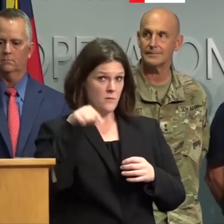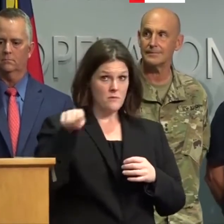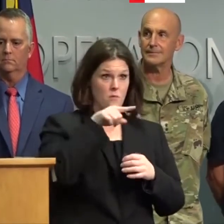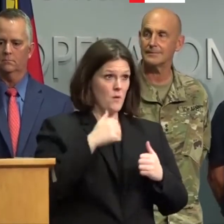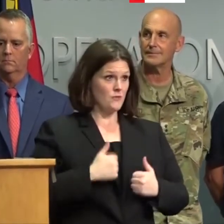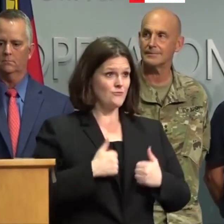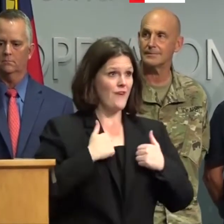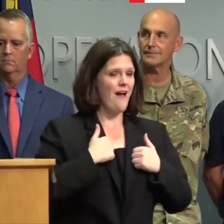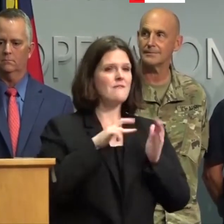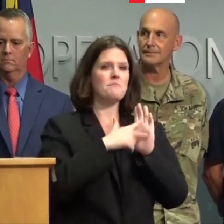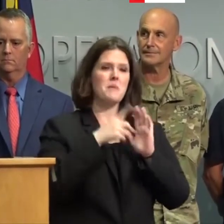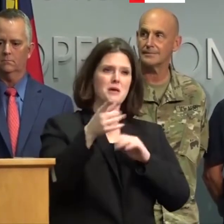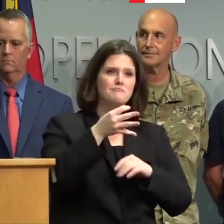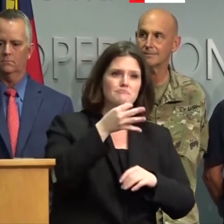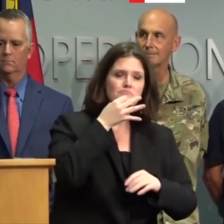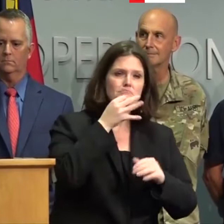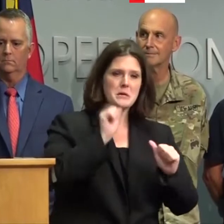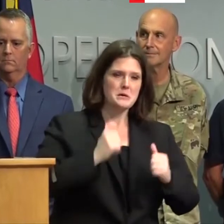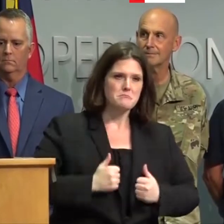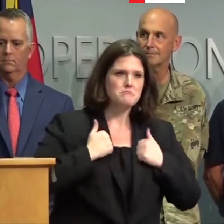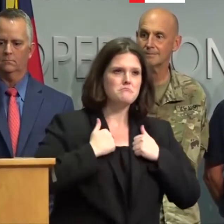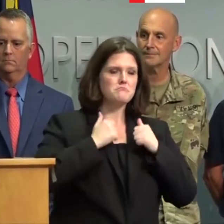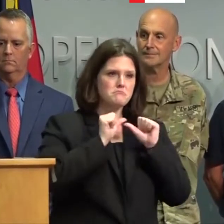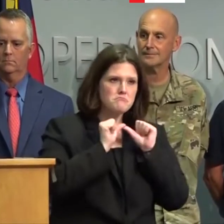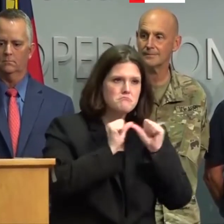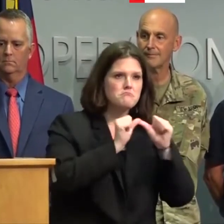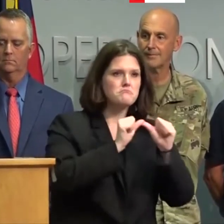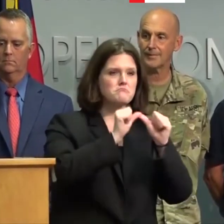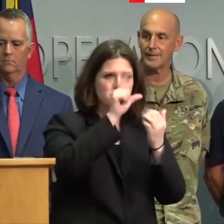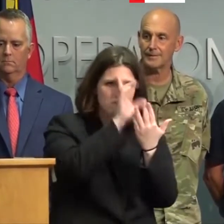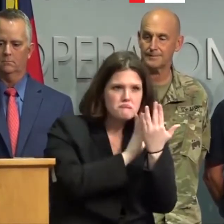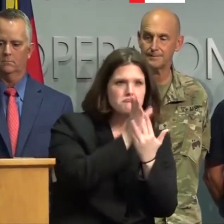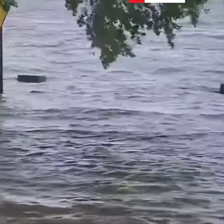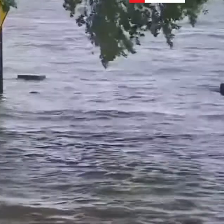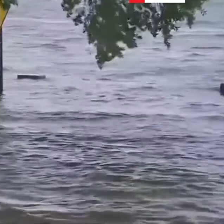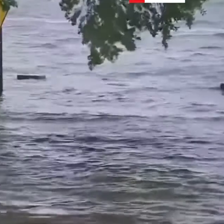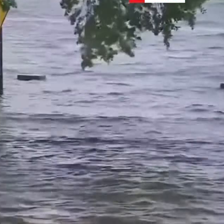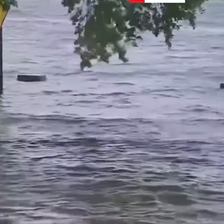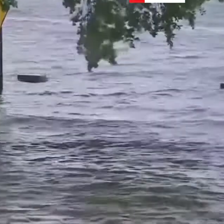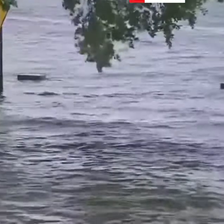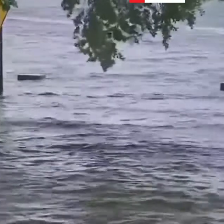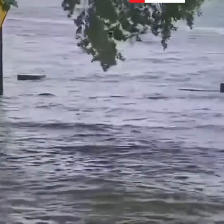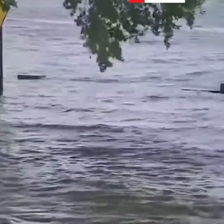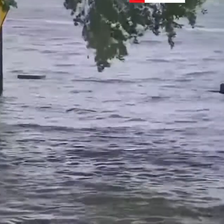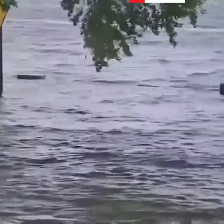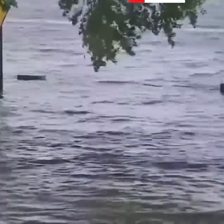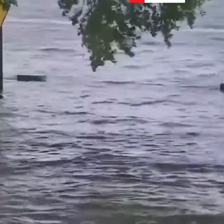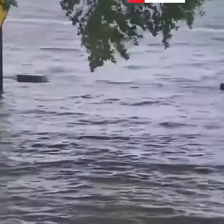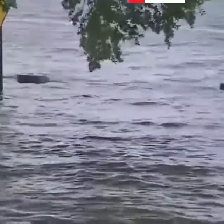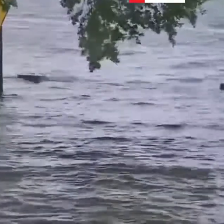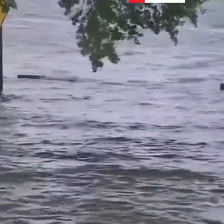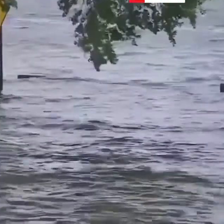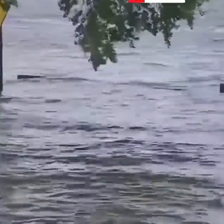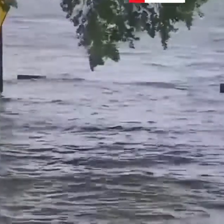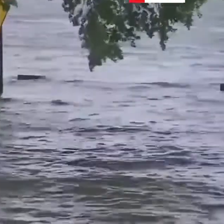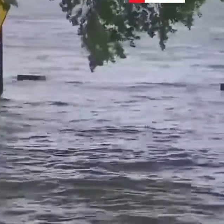တိပေးထားတယ်လို့သိရပါတယ်။လက်တလုံးမှာတော့ရာသီဥတုအခြေအနေပုံမဆိုးဝါးလာမှုကြောင့်အင်ဂျီသသိန်းကျော်ဟာဓာတ်အားပြတ်တောက်မှုတွေနဲ့ကြုံတွေ့နေရတယ်လို့သိ